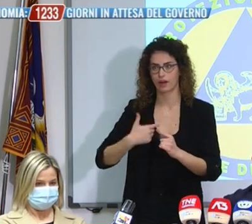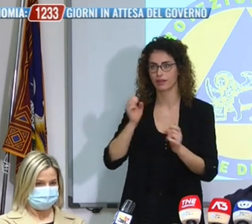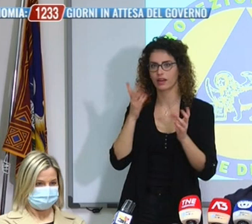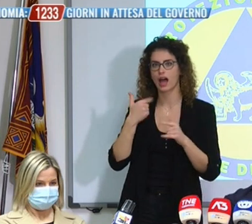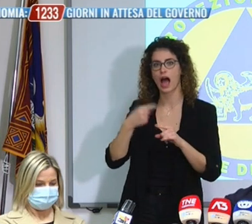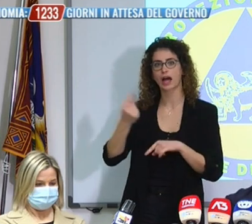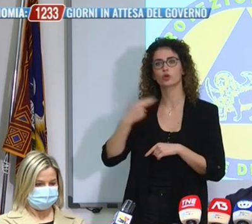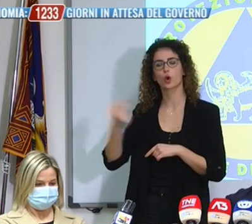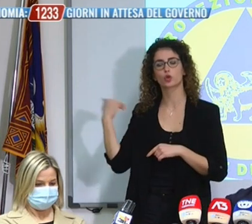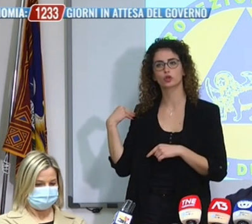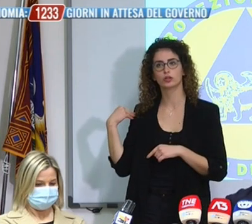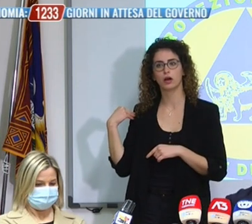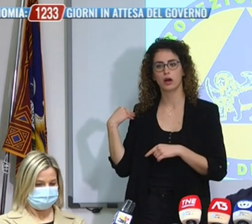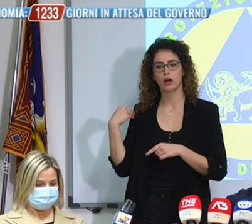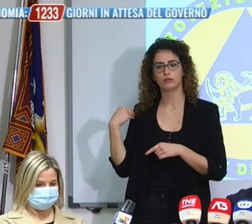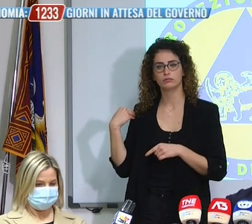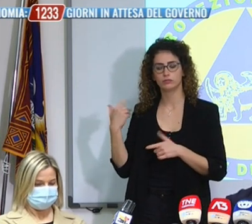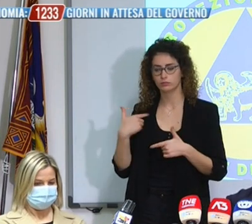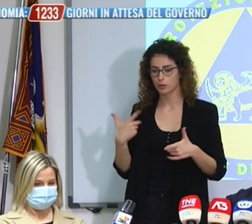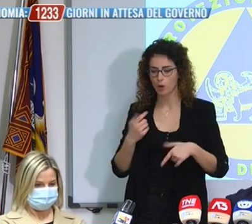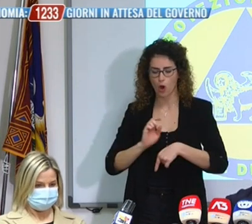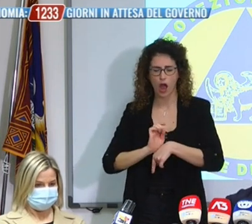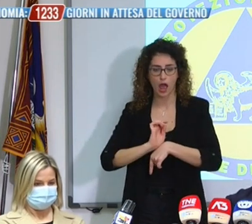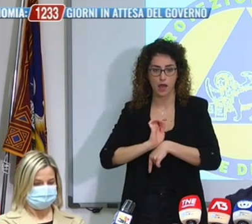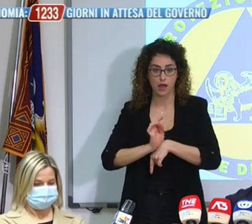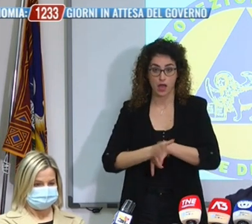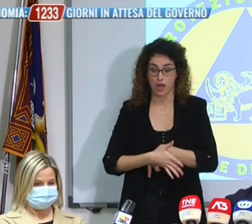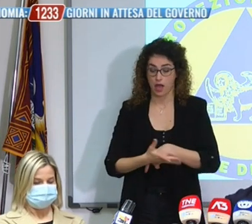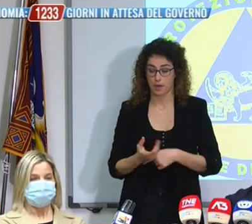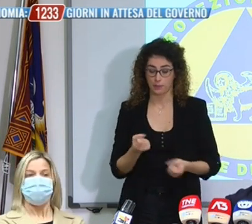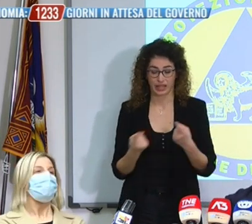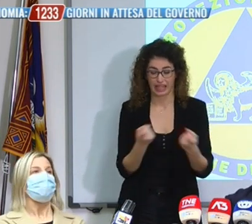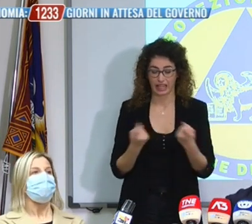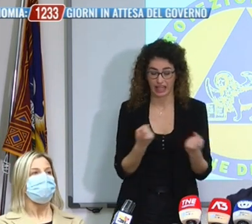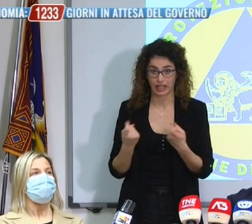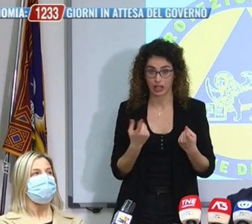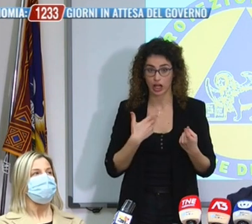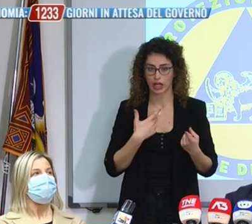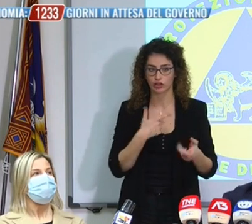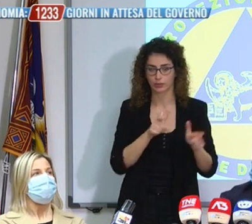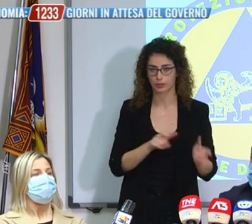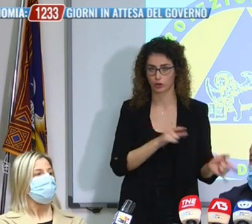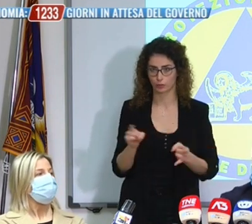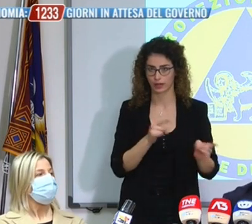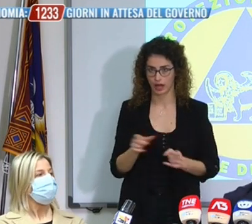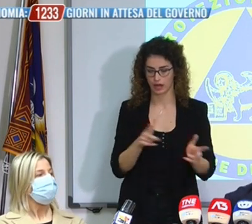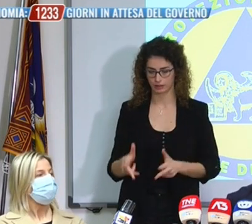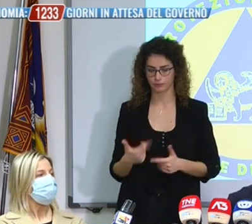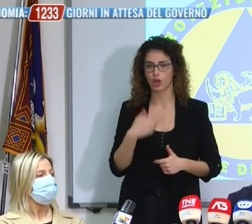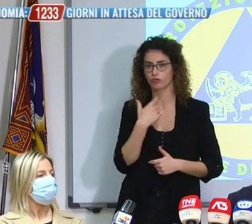quest'ora eravamo nel pieno dell'epidemia, perché cominciavamo a caricare pazienti. Ecco, voglio dire una